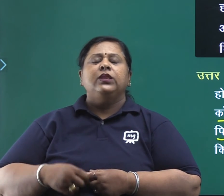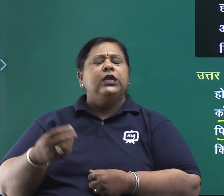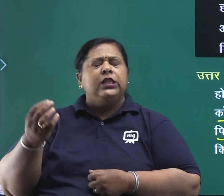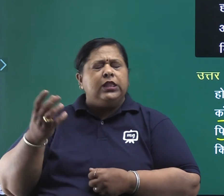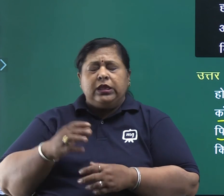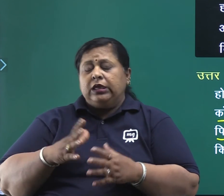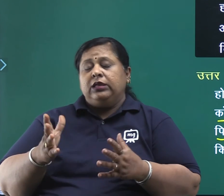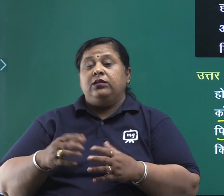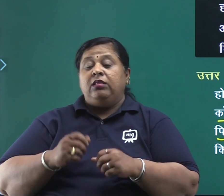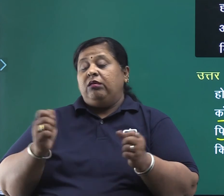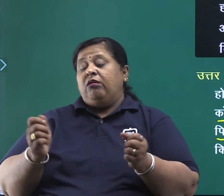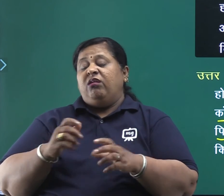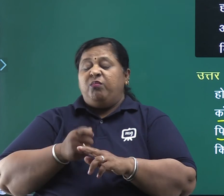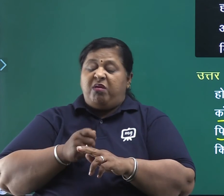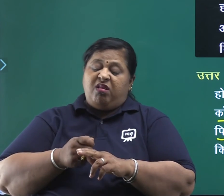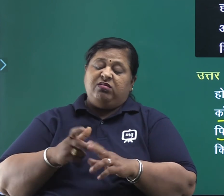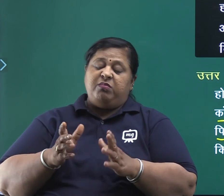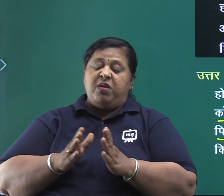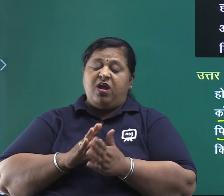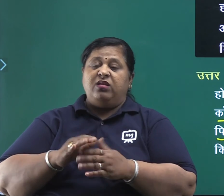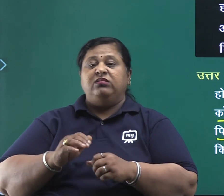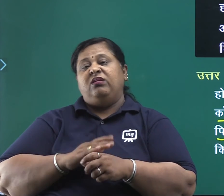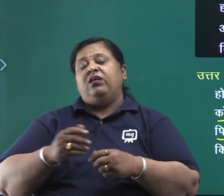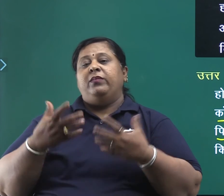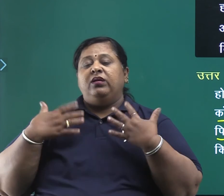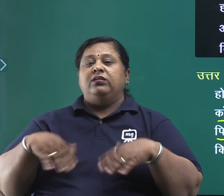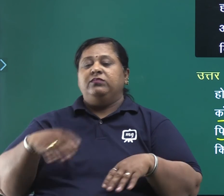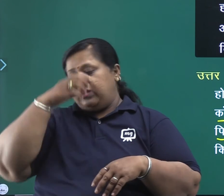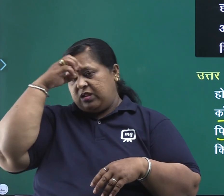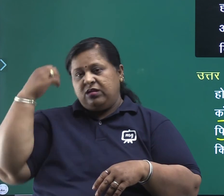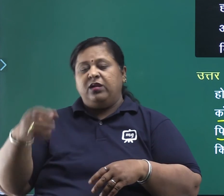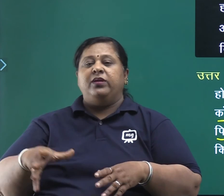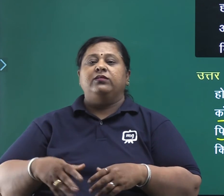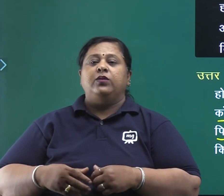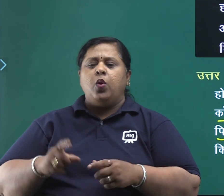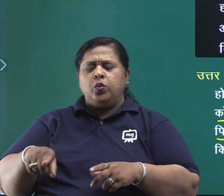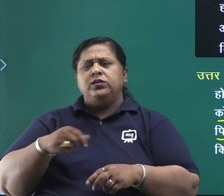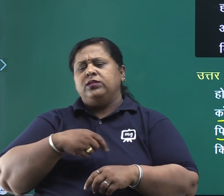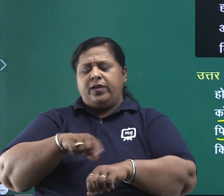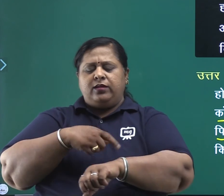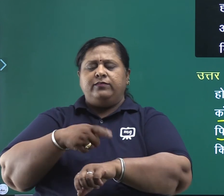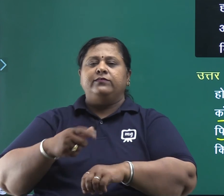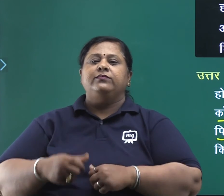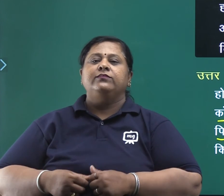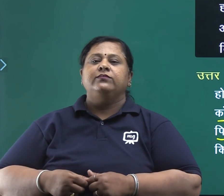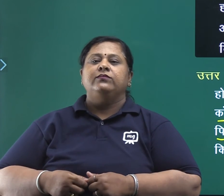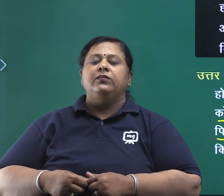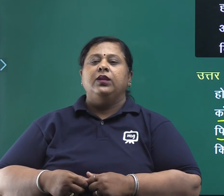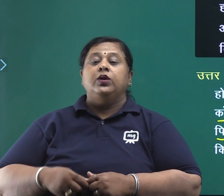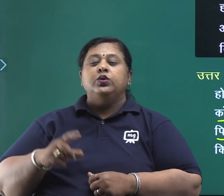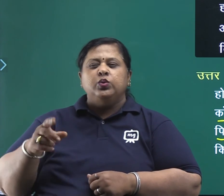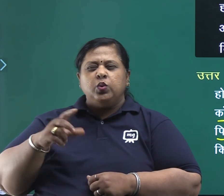कितनी कड़ी मेहनत करनी पड़ी और उस समय